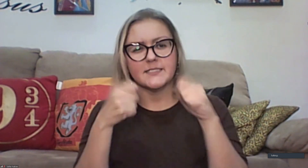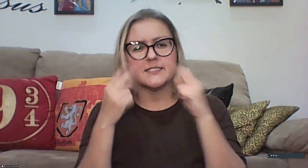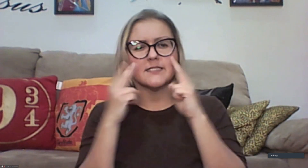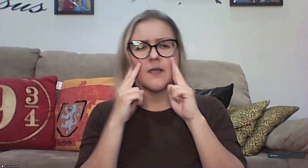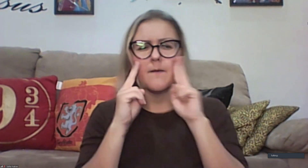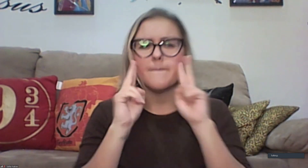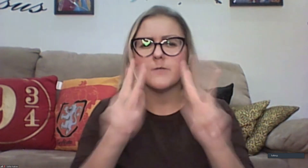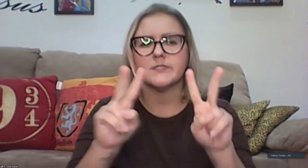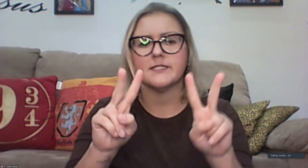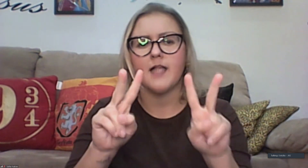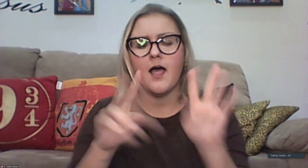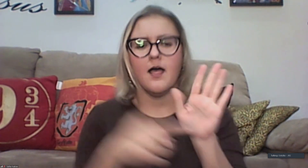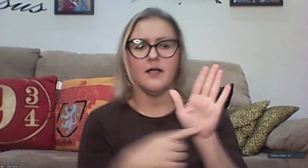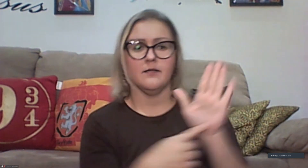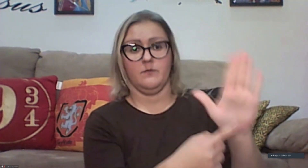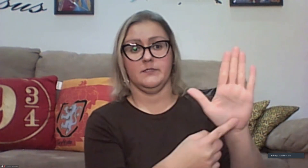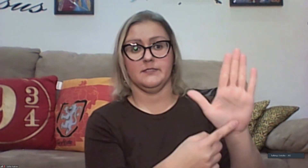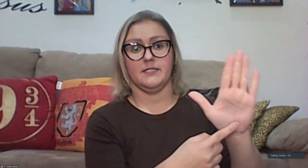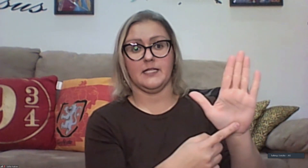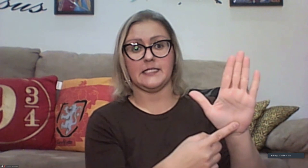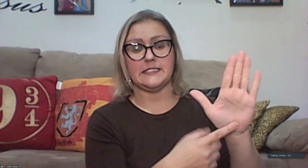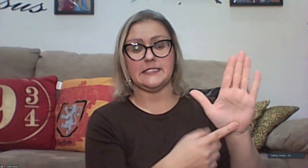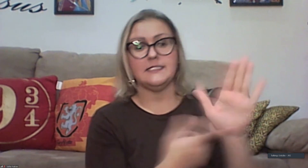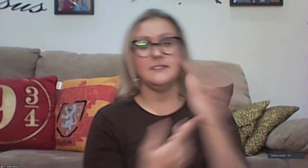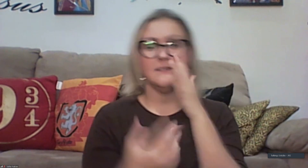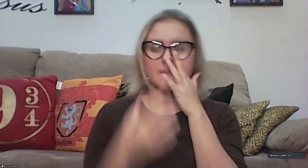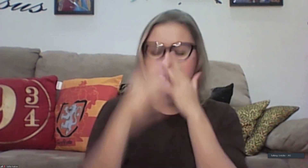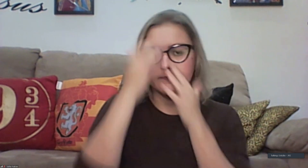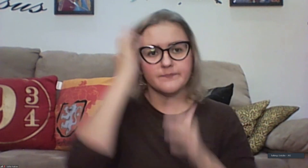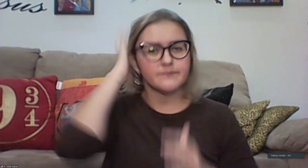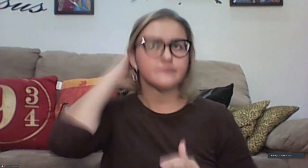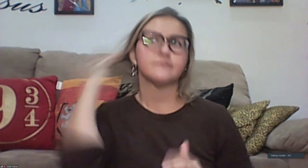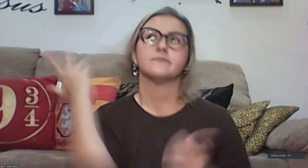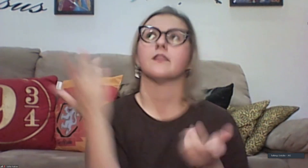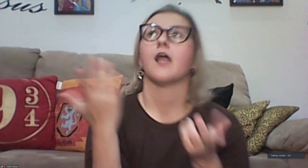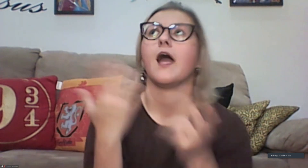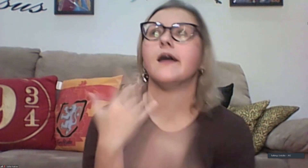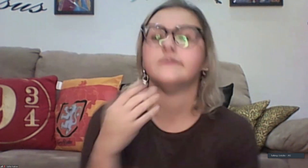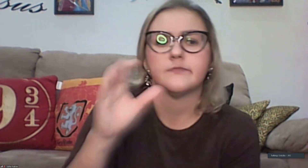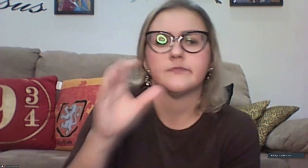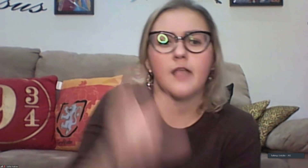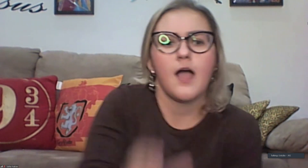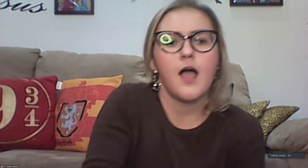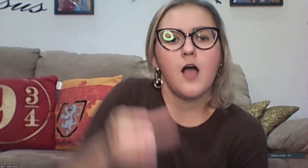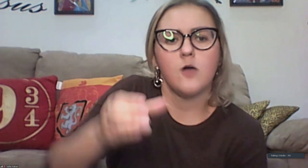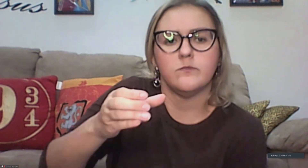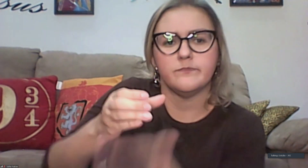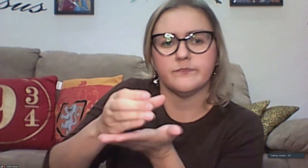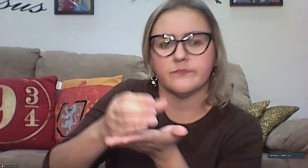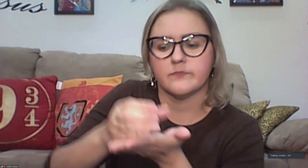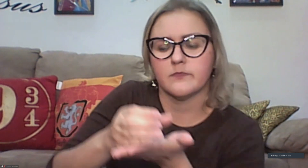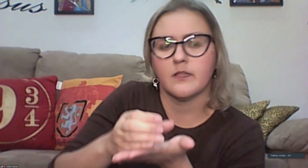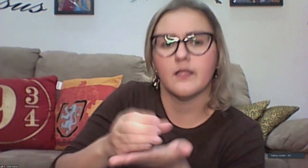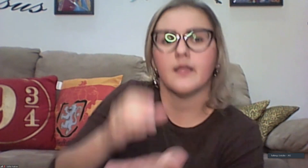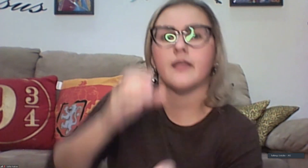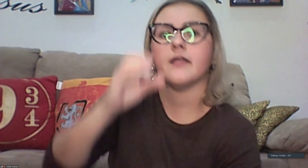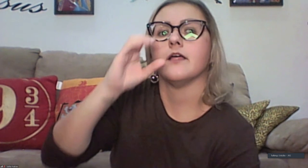sinais podem ser feitos justamente pelo modelo daquilo que é visto, né? Como modelo daquilo que é expressado.